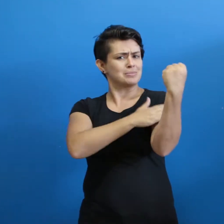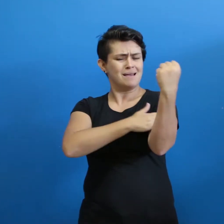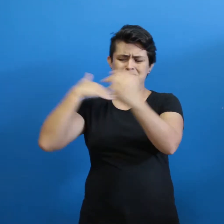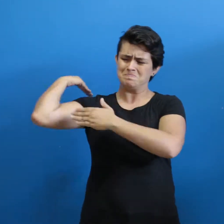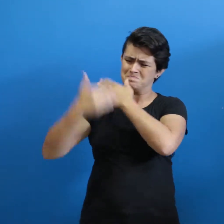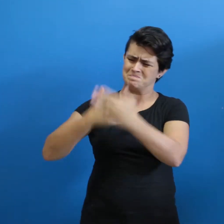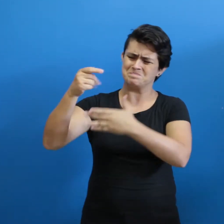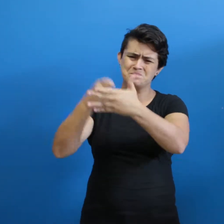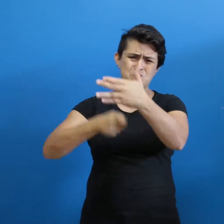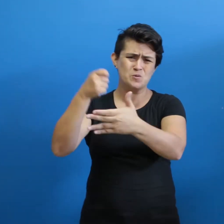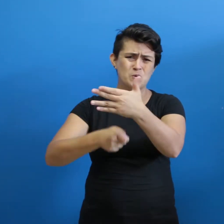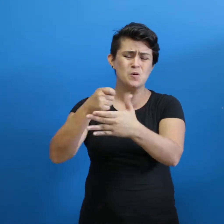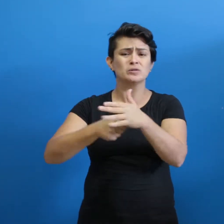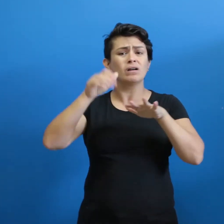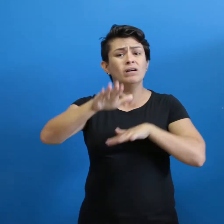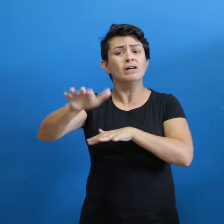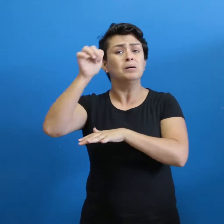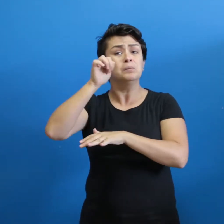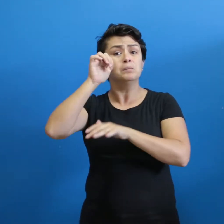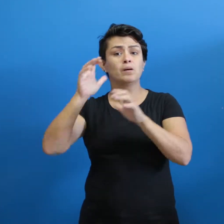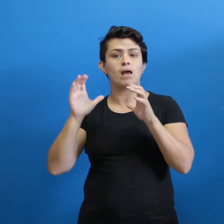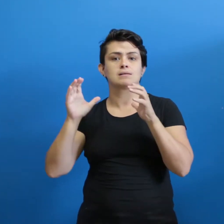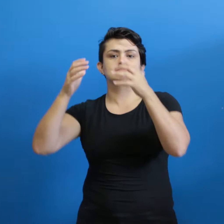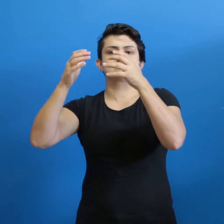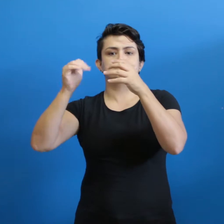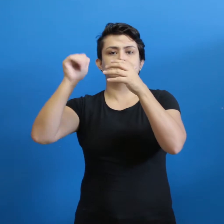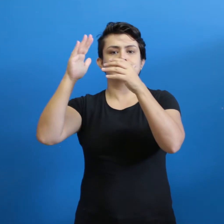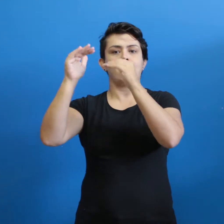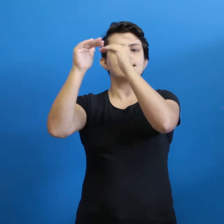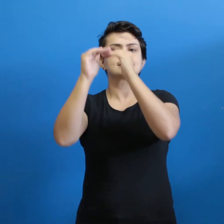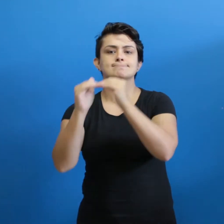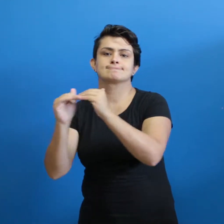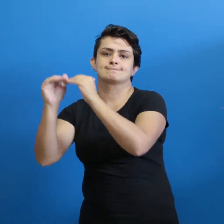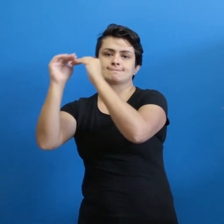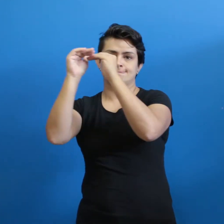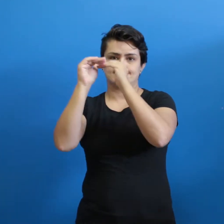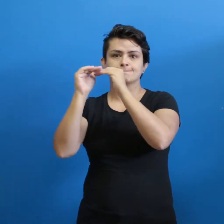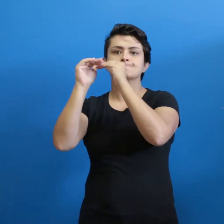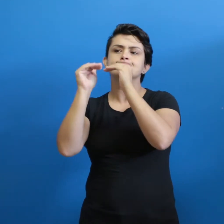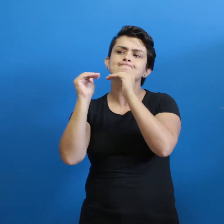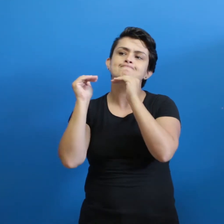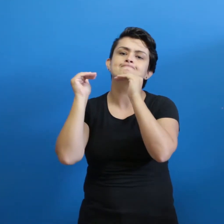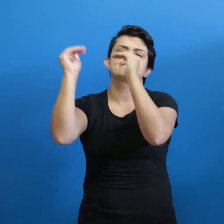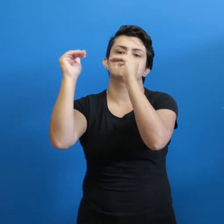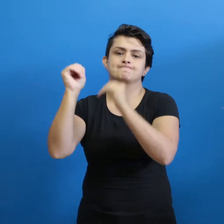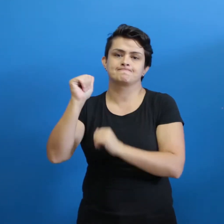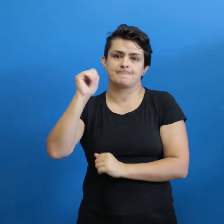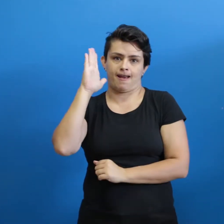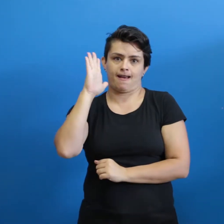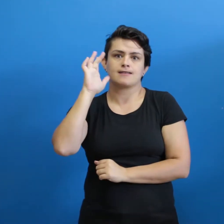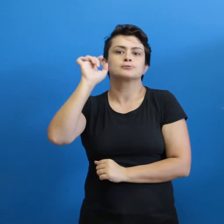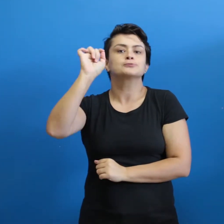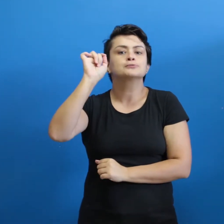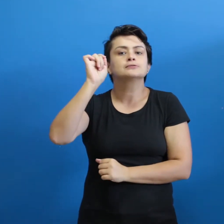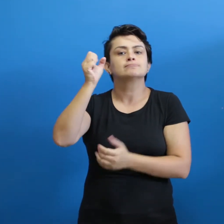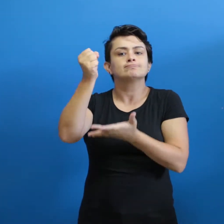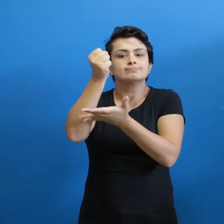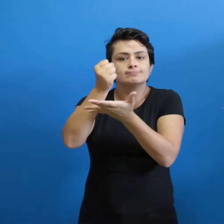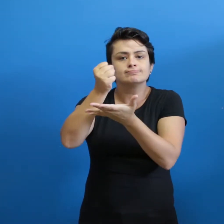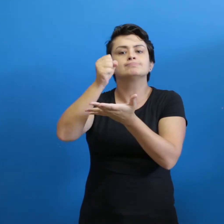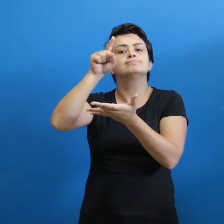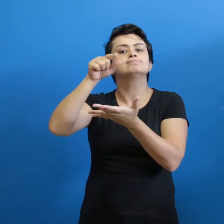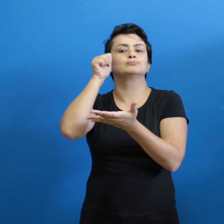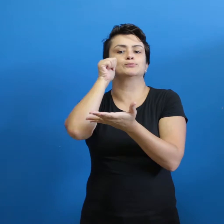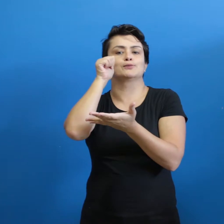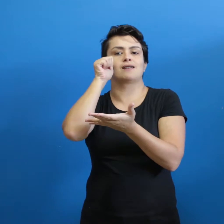desses movimentos de mulheres. Inicialmente, um movimento mais homogêneo, porque ele é mais hegemônico, digamos assim, pautado nas lutas das